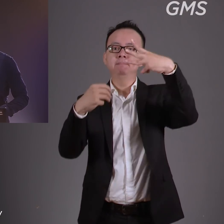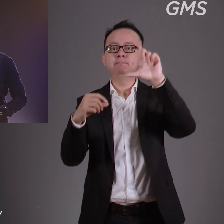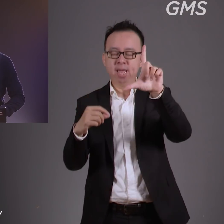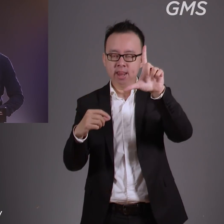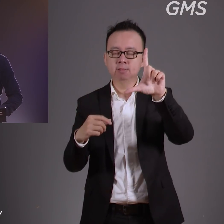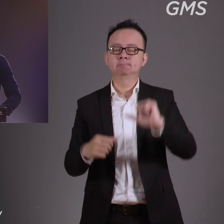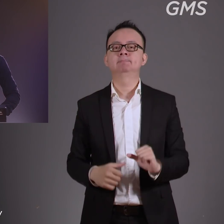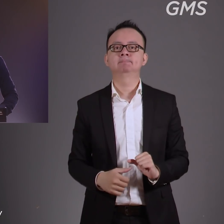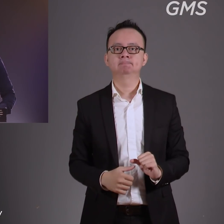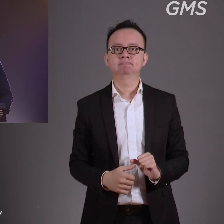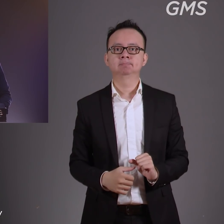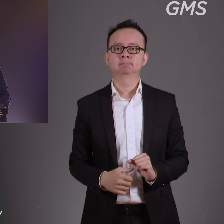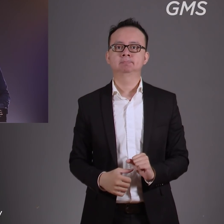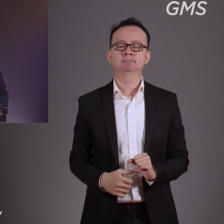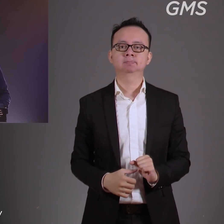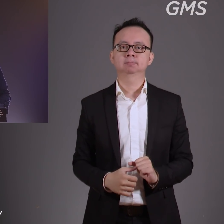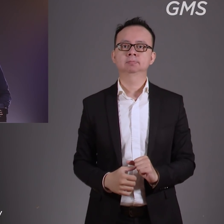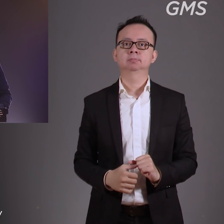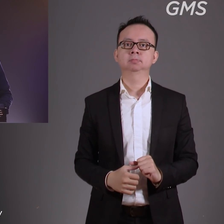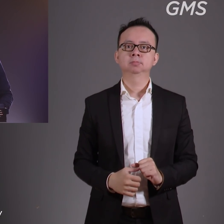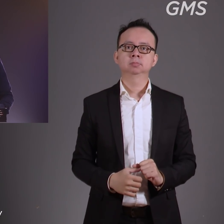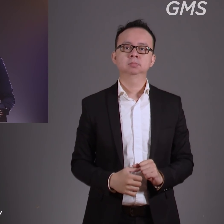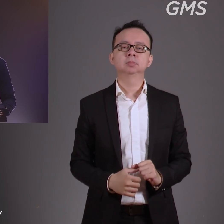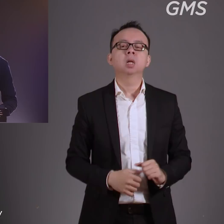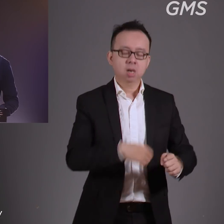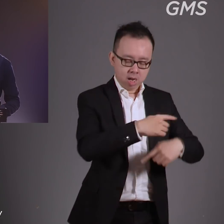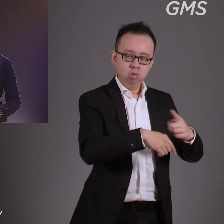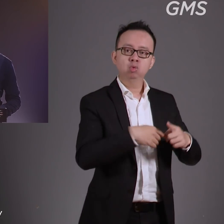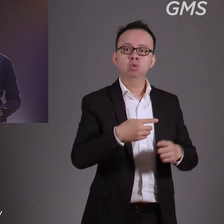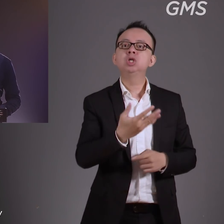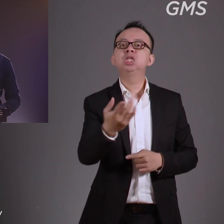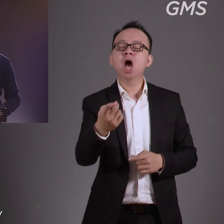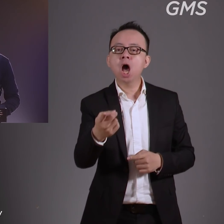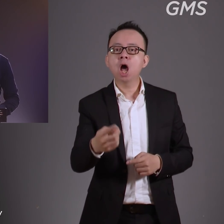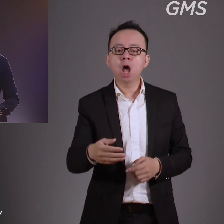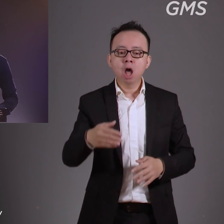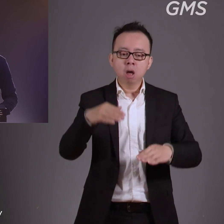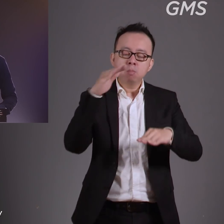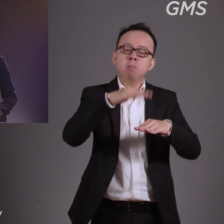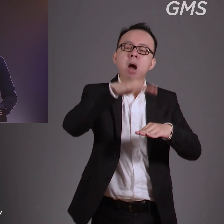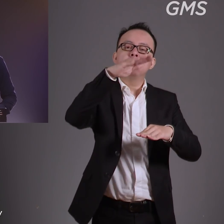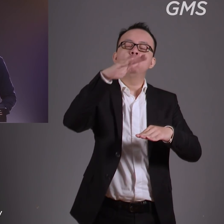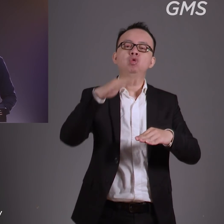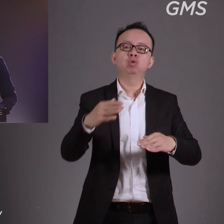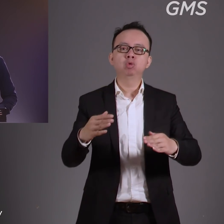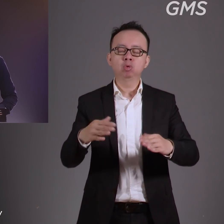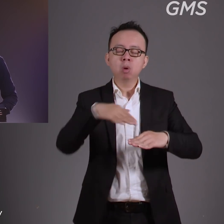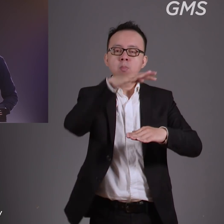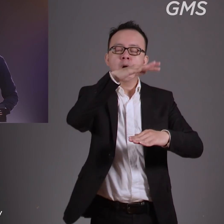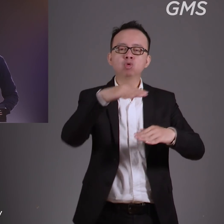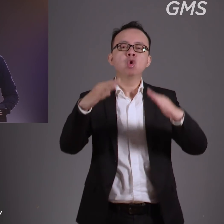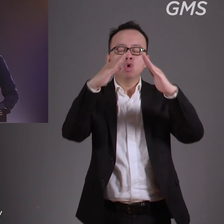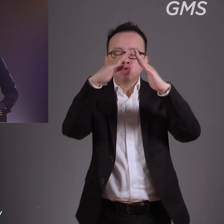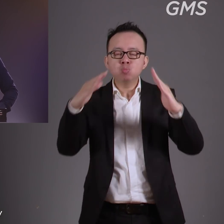Tuhan berkata, tidak baik ini manusia. Dia mencoba mencapai ke sorga dengan